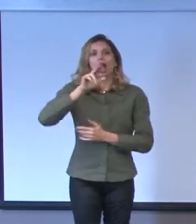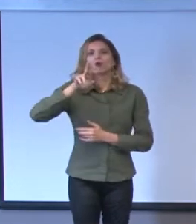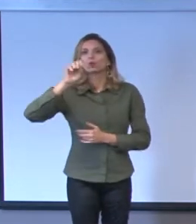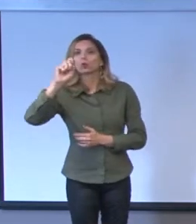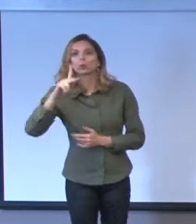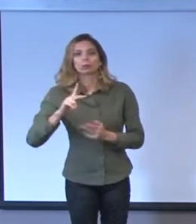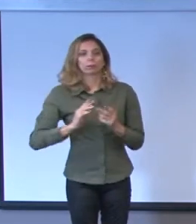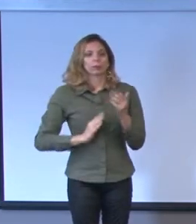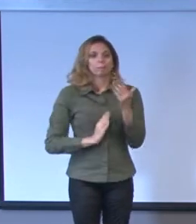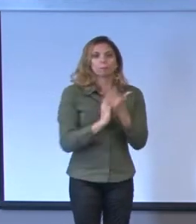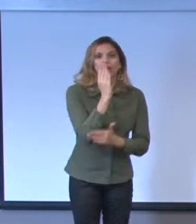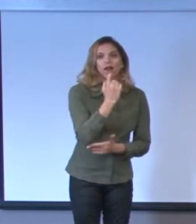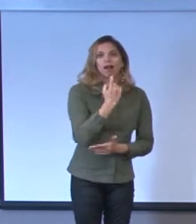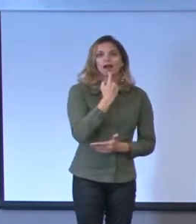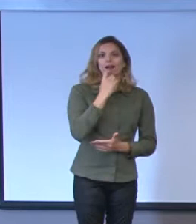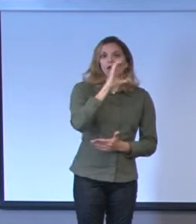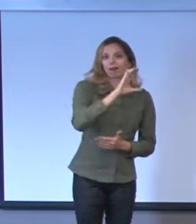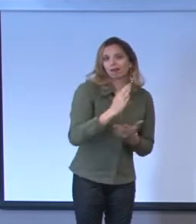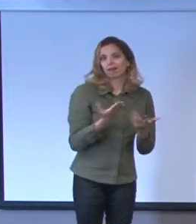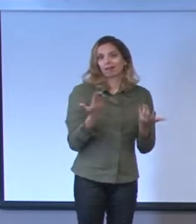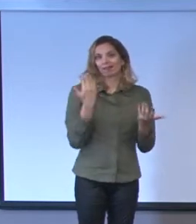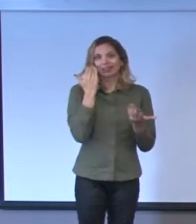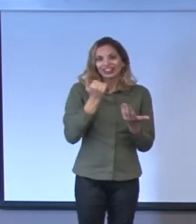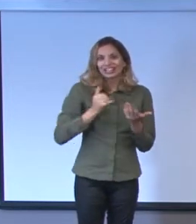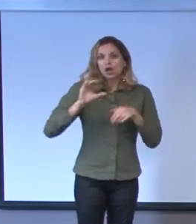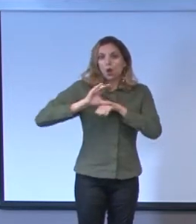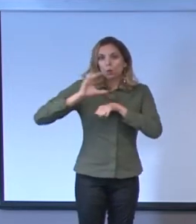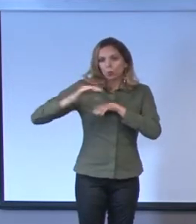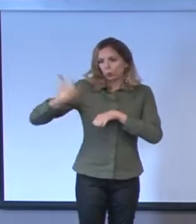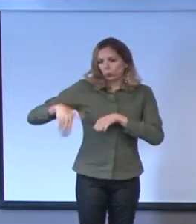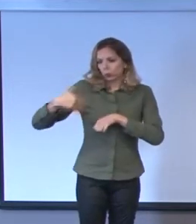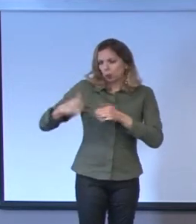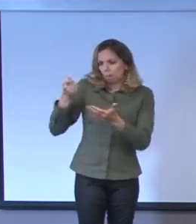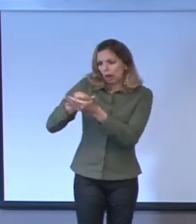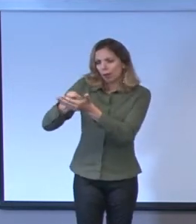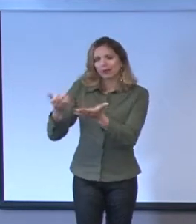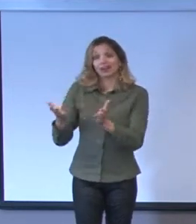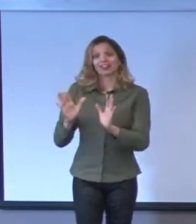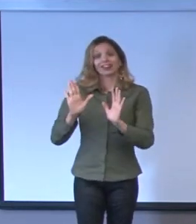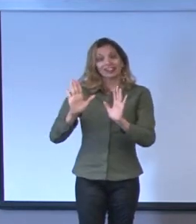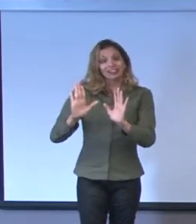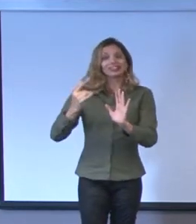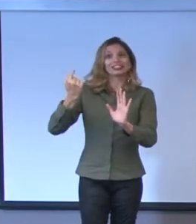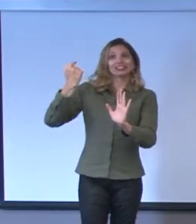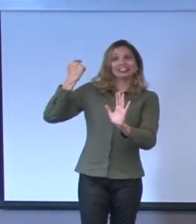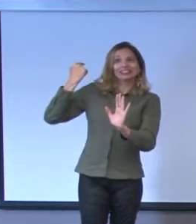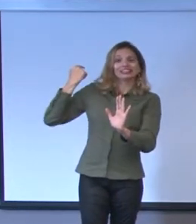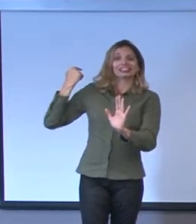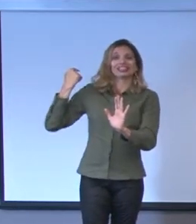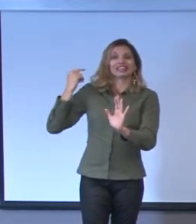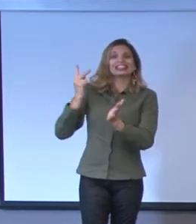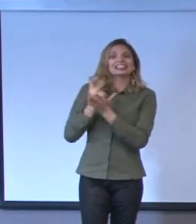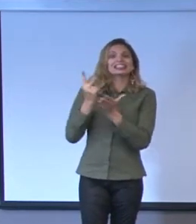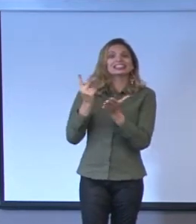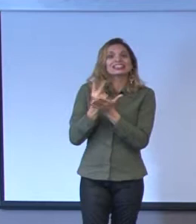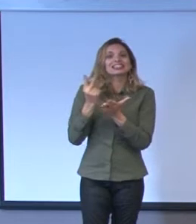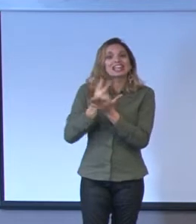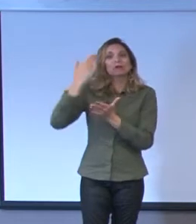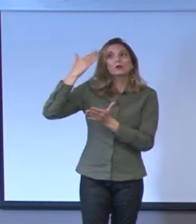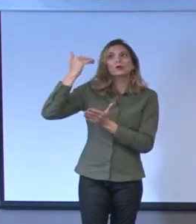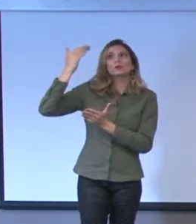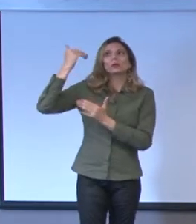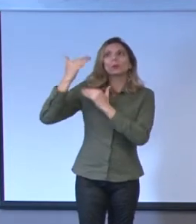na Unicamp, por fazer os cursinhos mais caros. A nossa obsessão é sempre esse